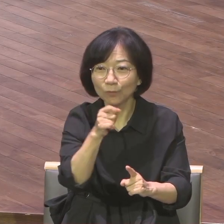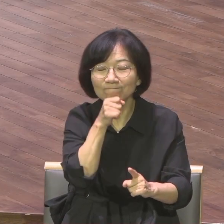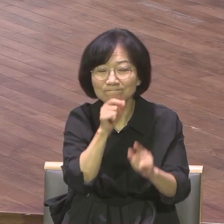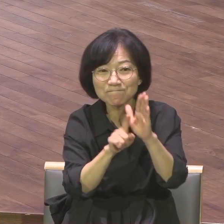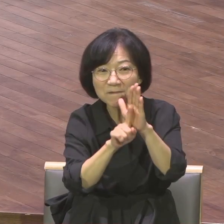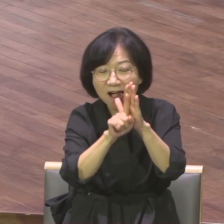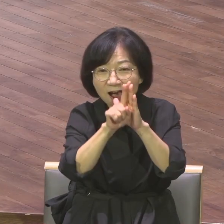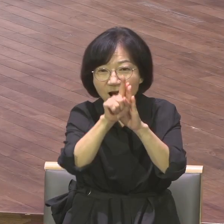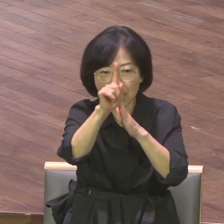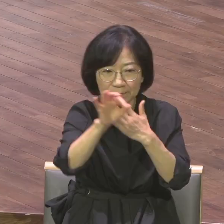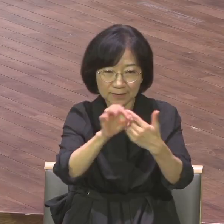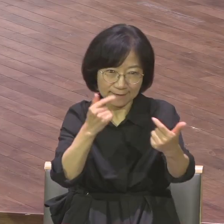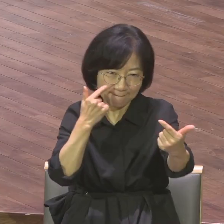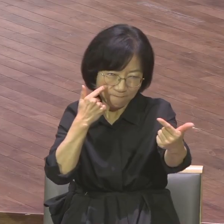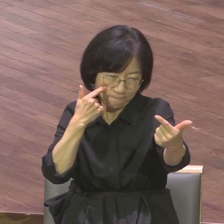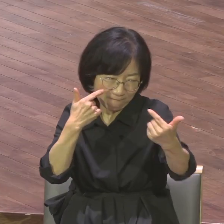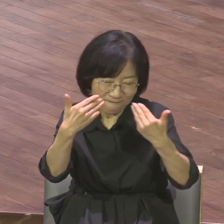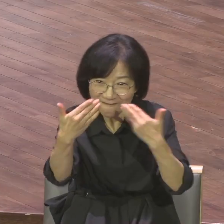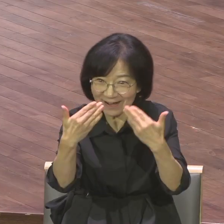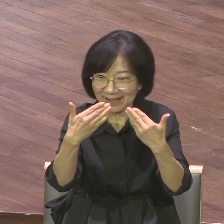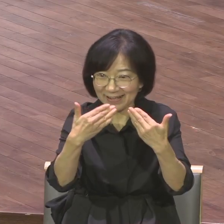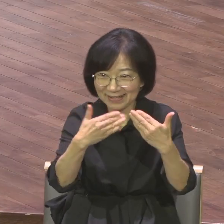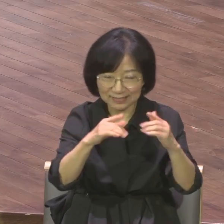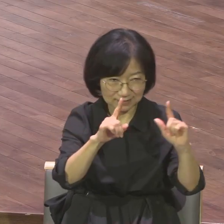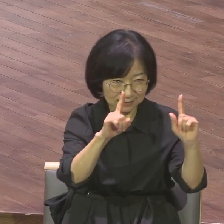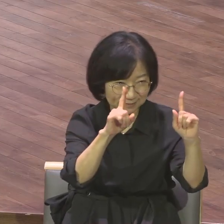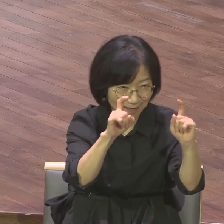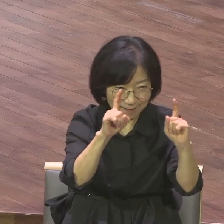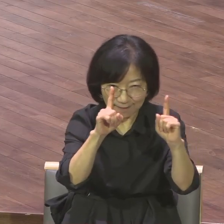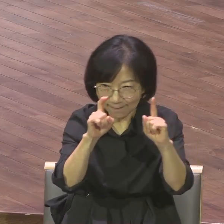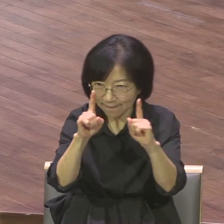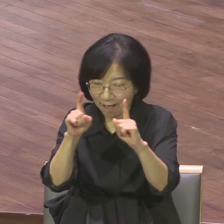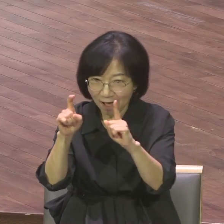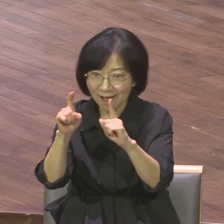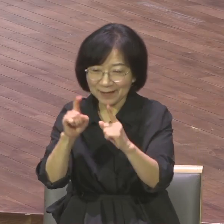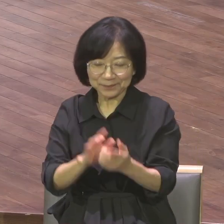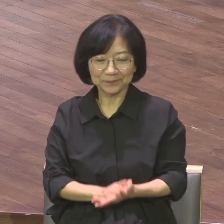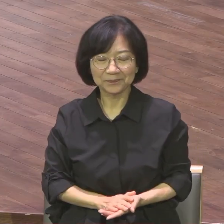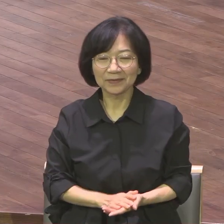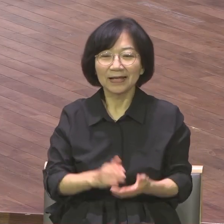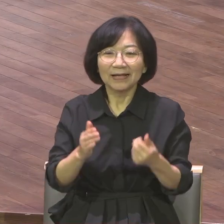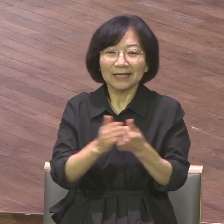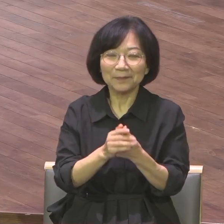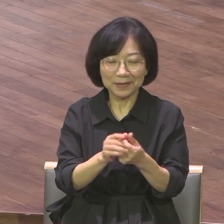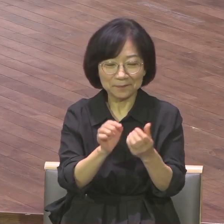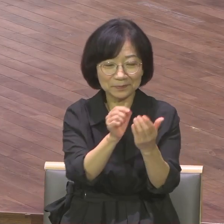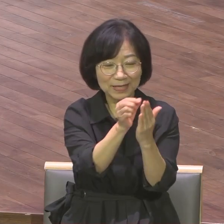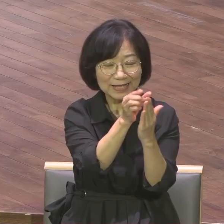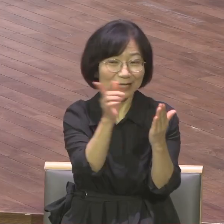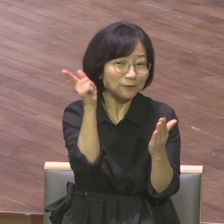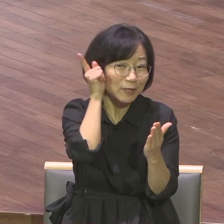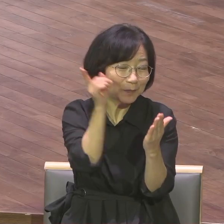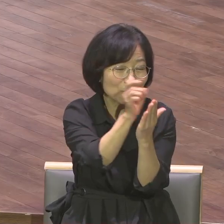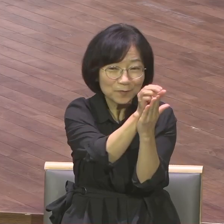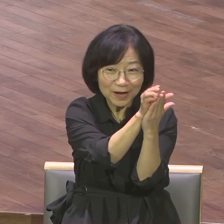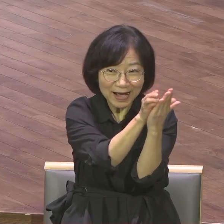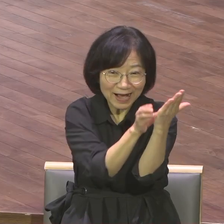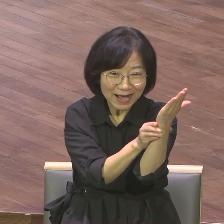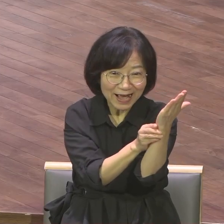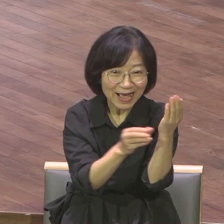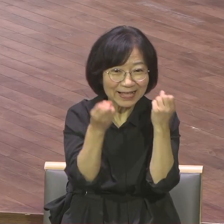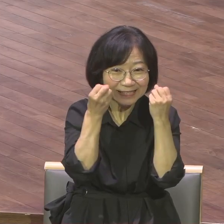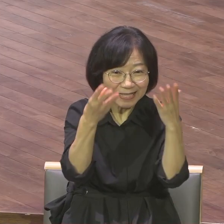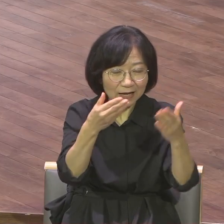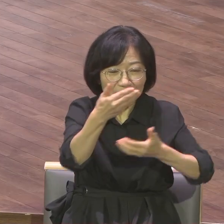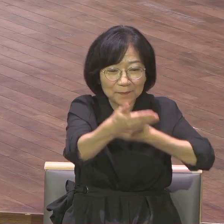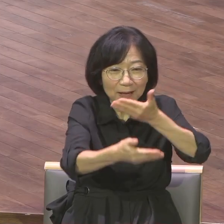그렇게 아주 입체적으로 잘 보이죠. 그래서 새로운 기종이 나올 때마다 화면의 해상도가